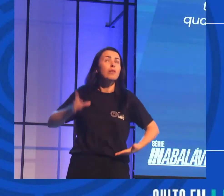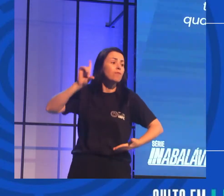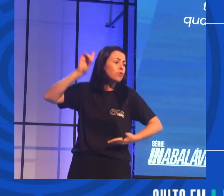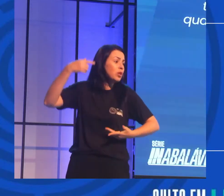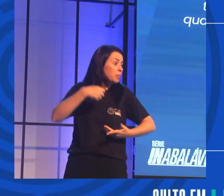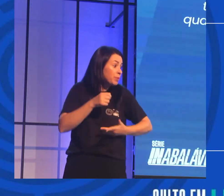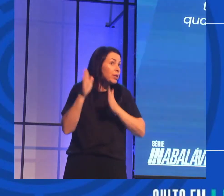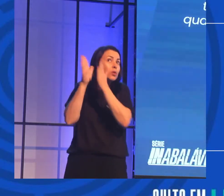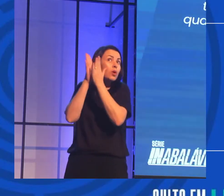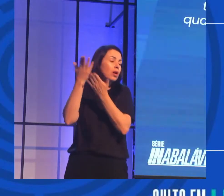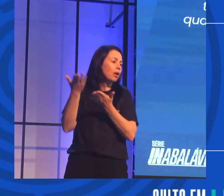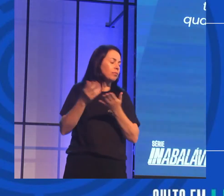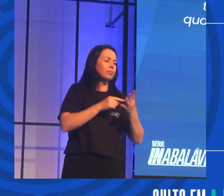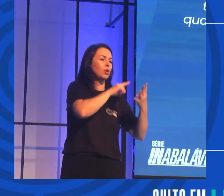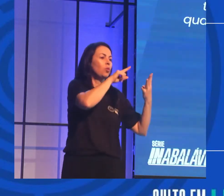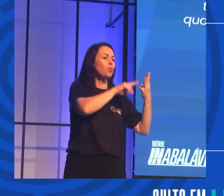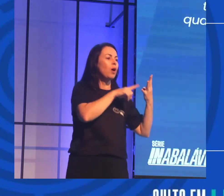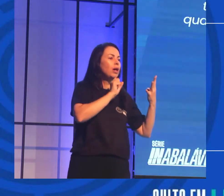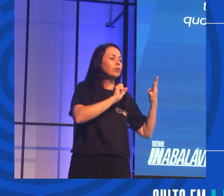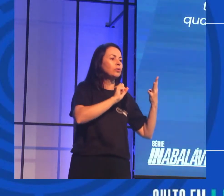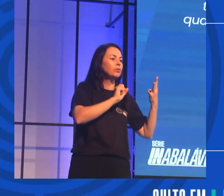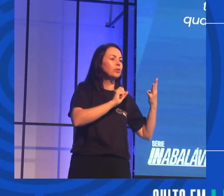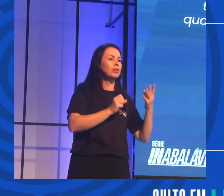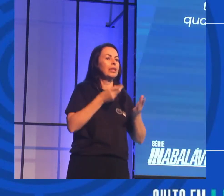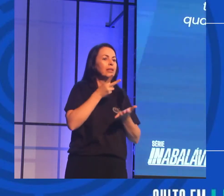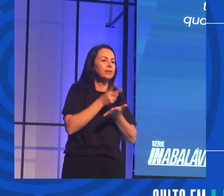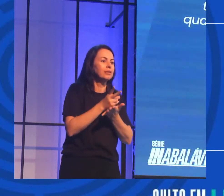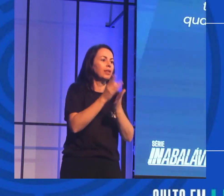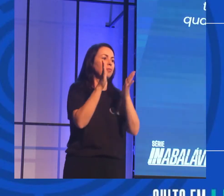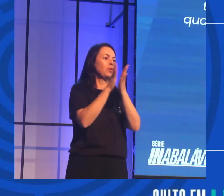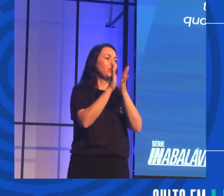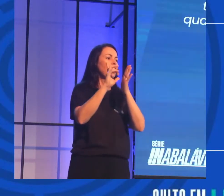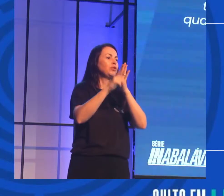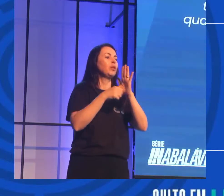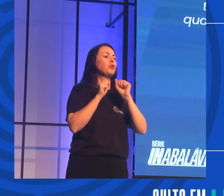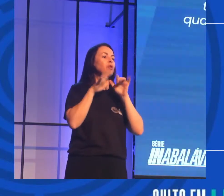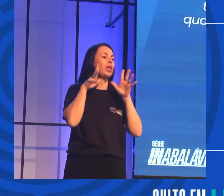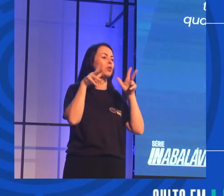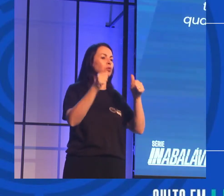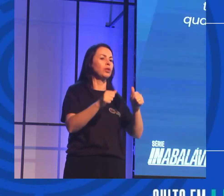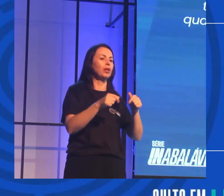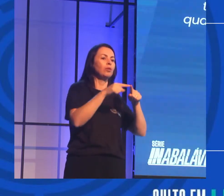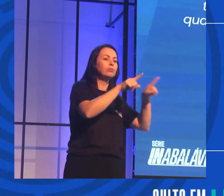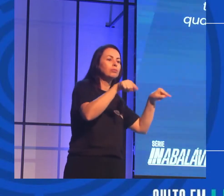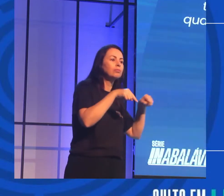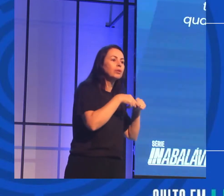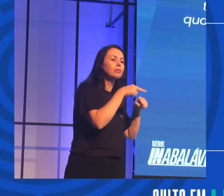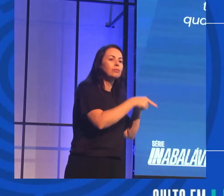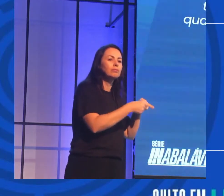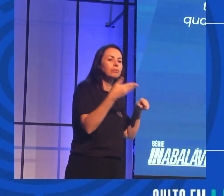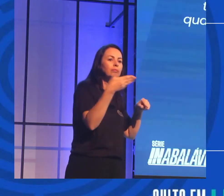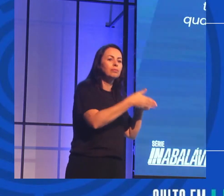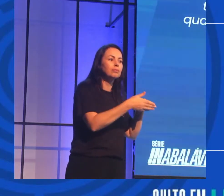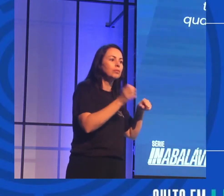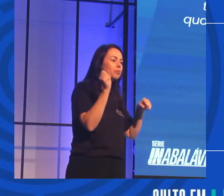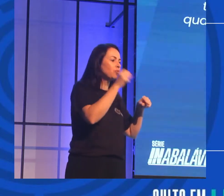quarta, continuar orando, mas ser jogado na cova de leões famintos. E dando um spoiler do final da história, se você